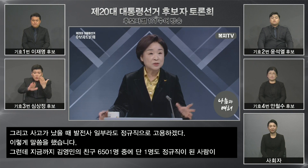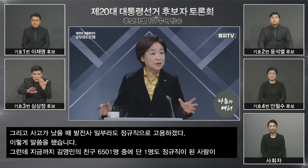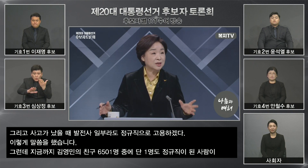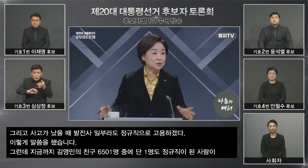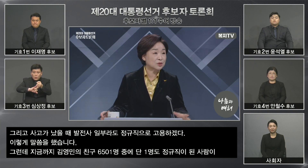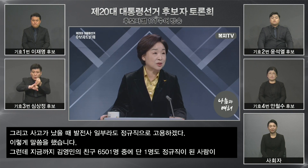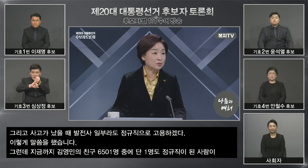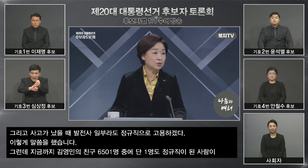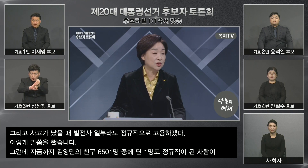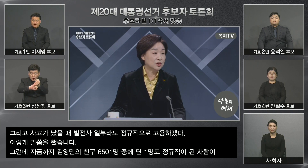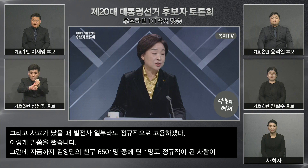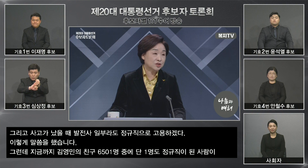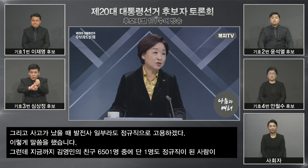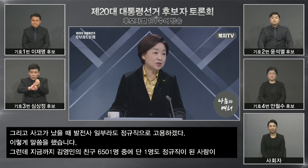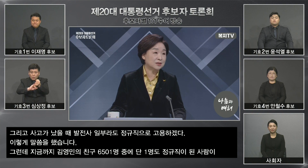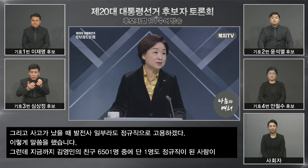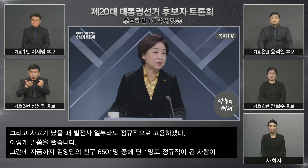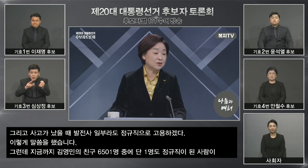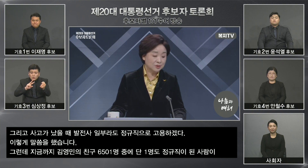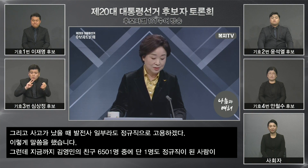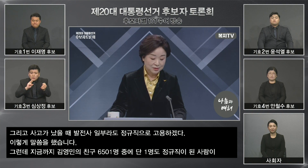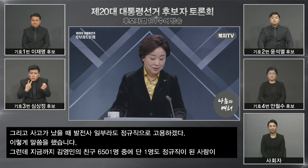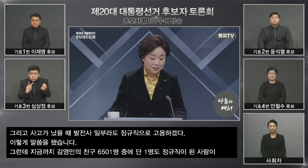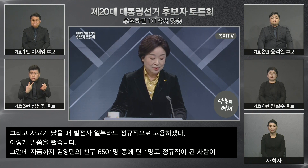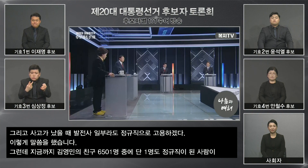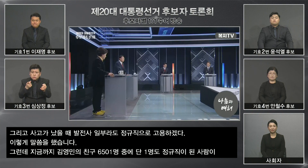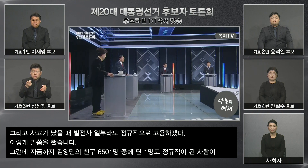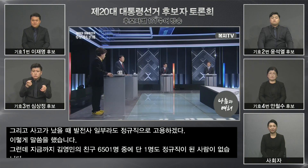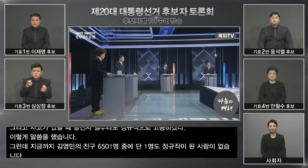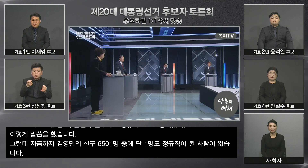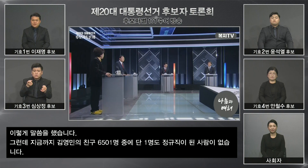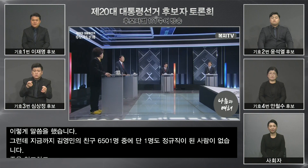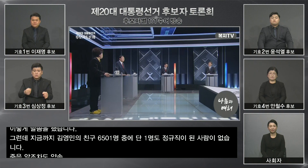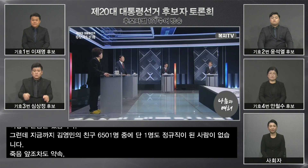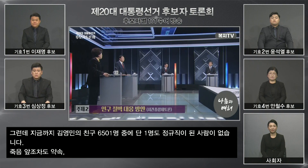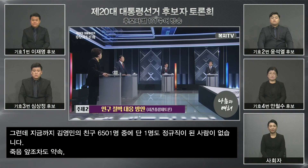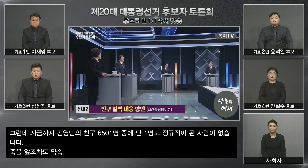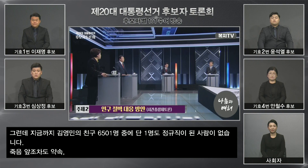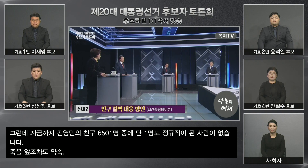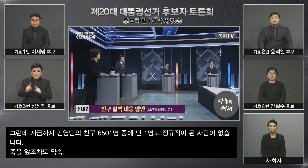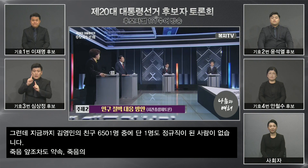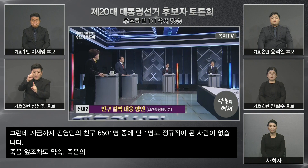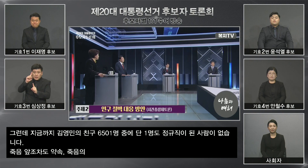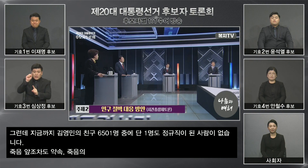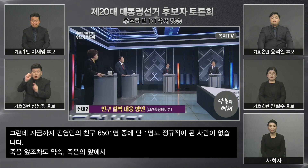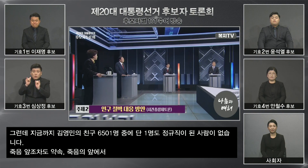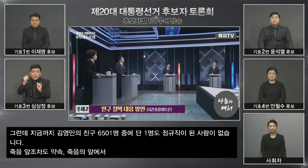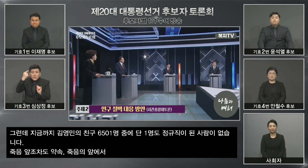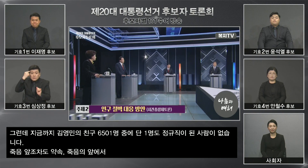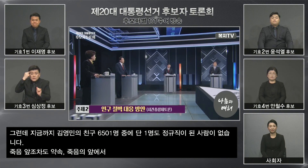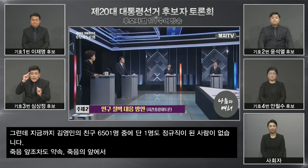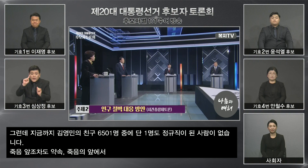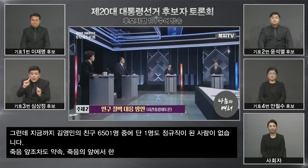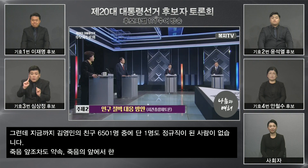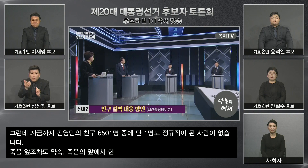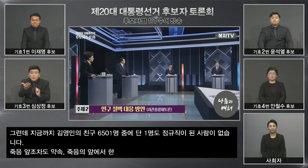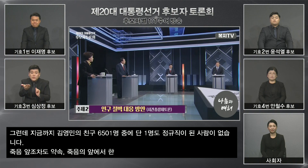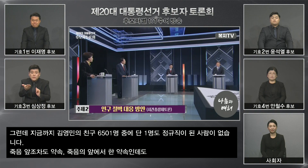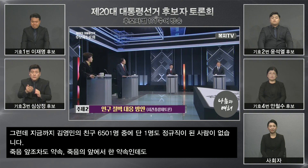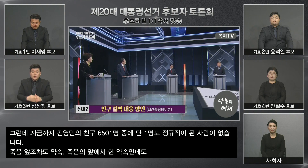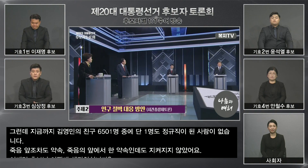죽음 앞에서 한 약속인데도 지켜지지 않았어요. 이재명 후보님 어떻게 생각하십니까? 저는